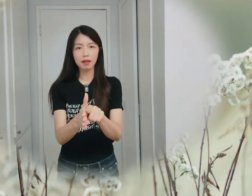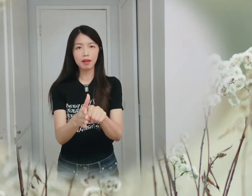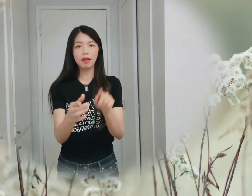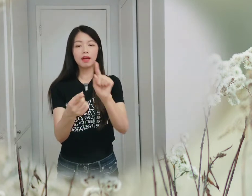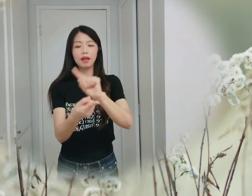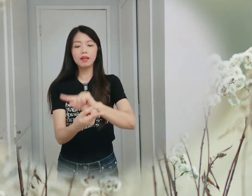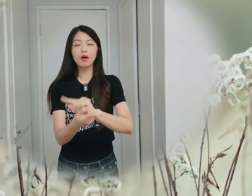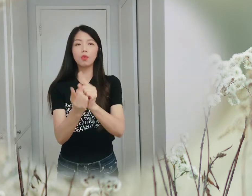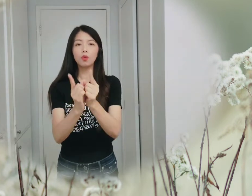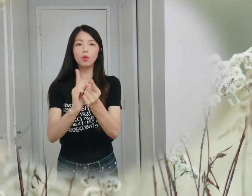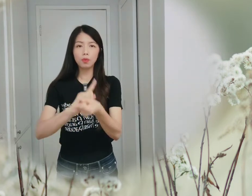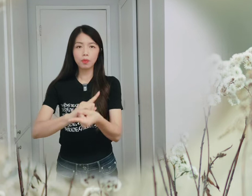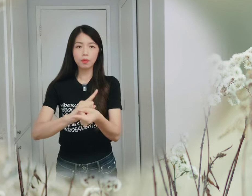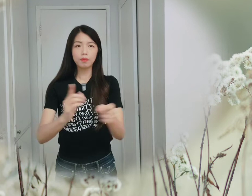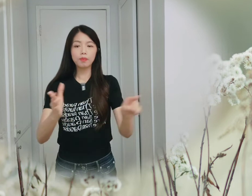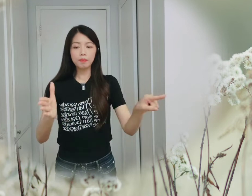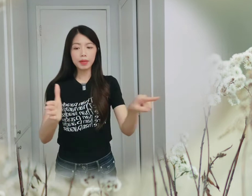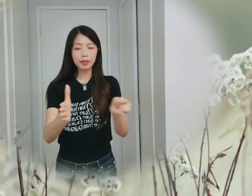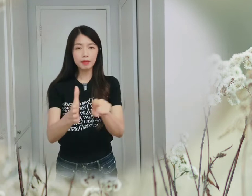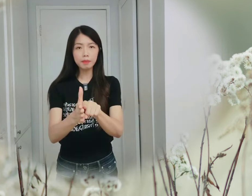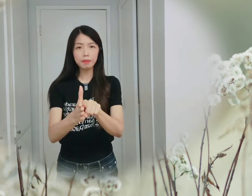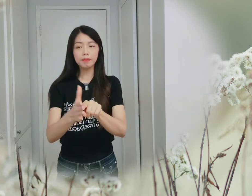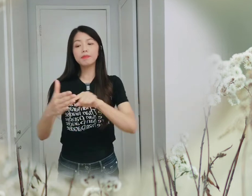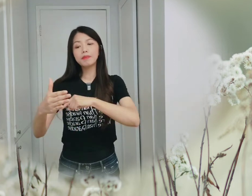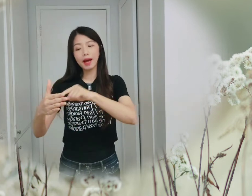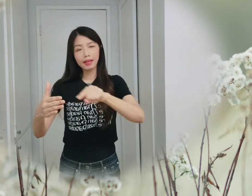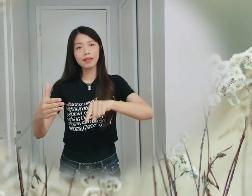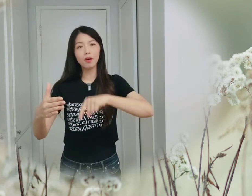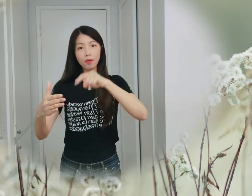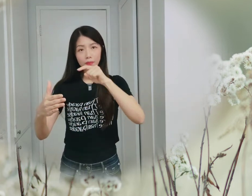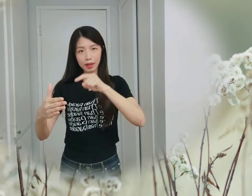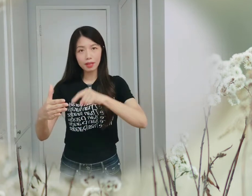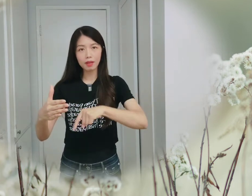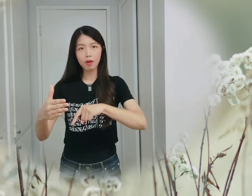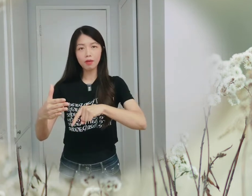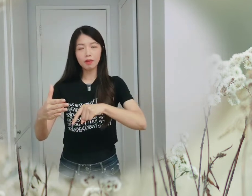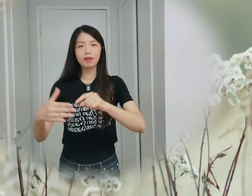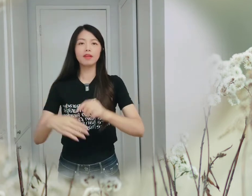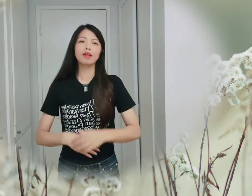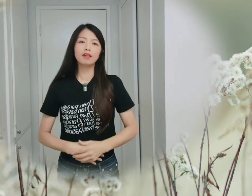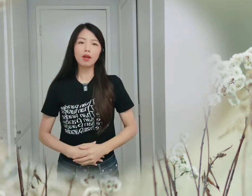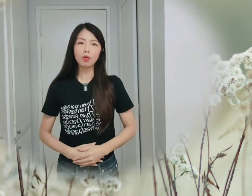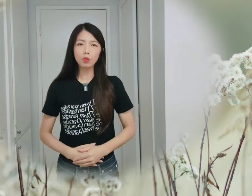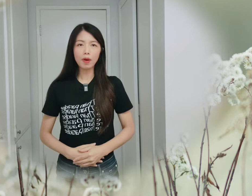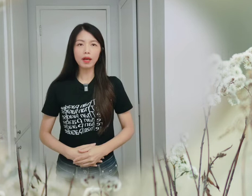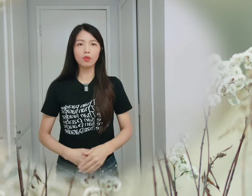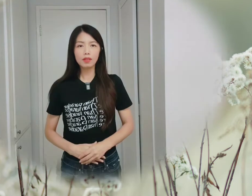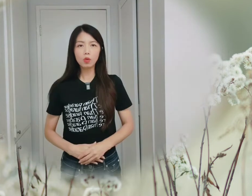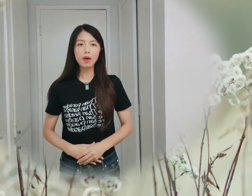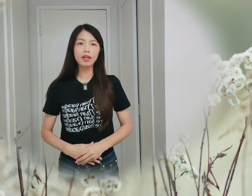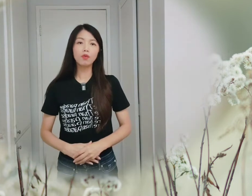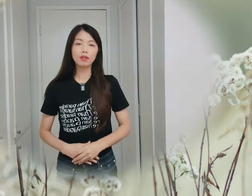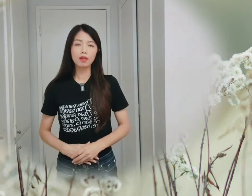뜻입니다. 서로 믿음 안에서 아까 했죠. 서로 소망